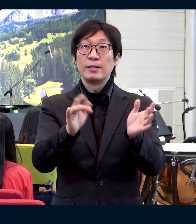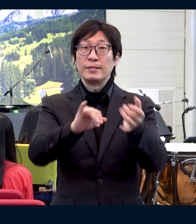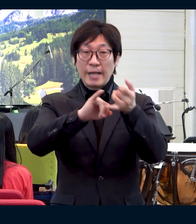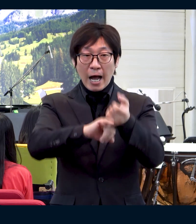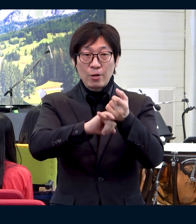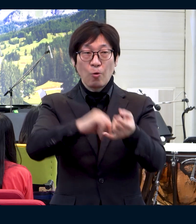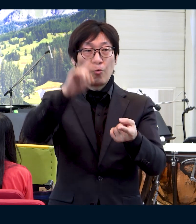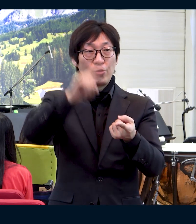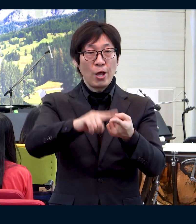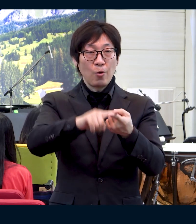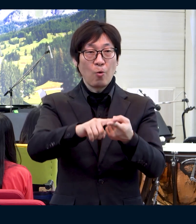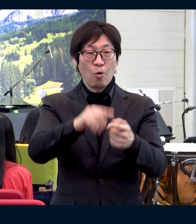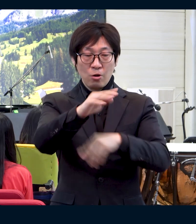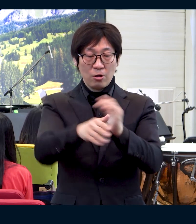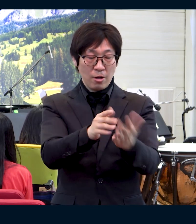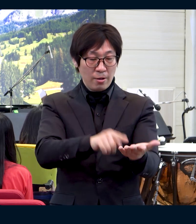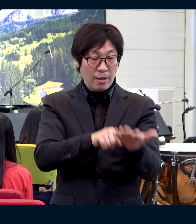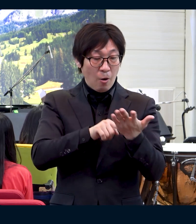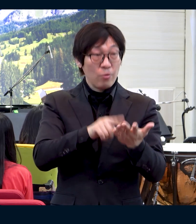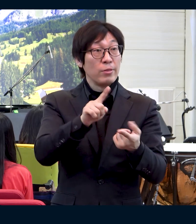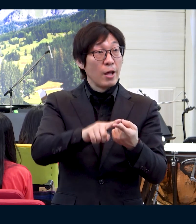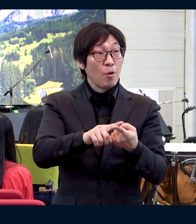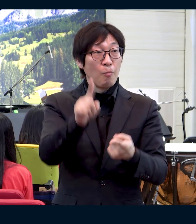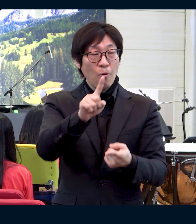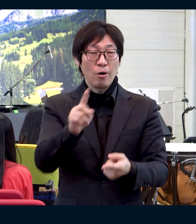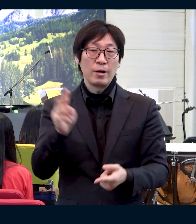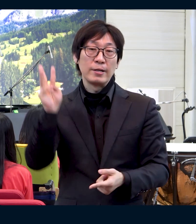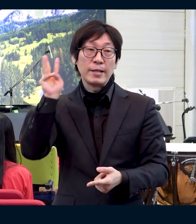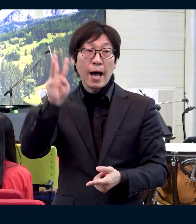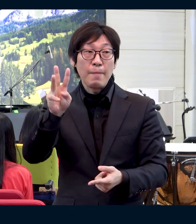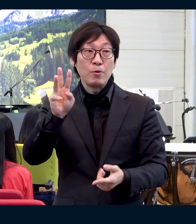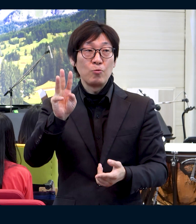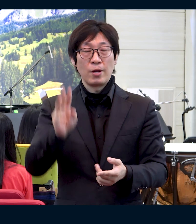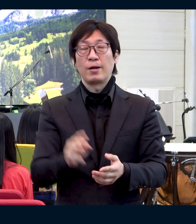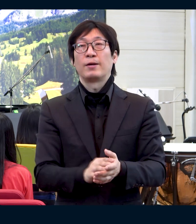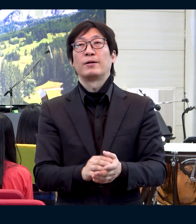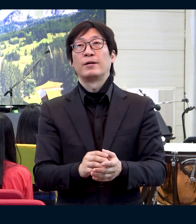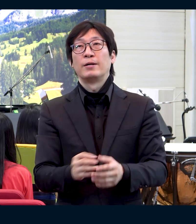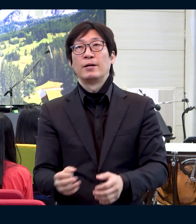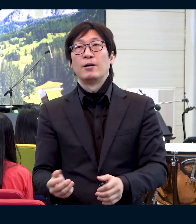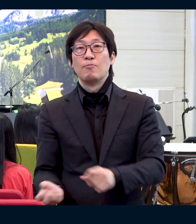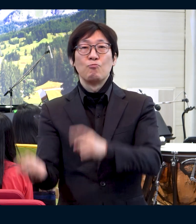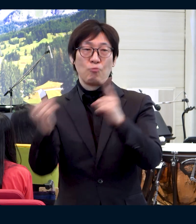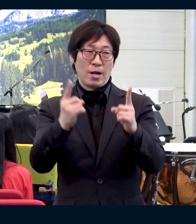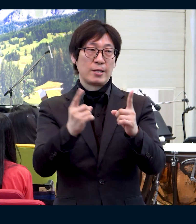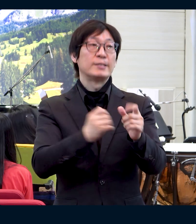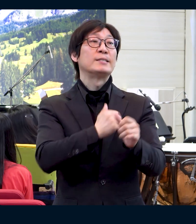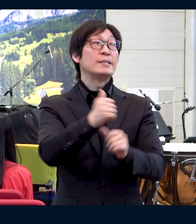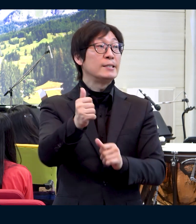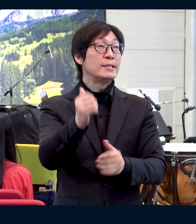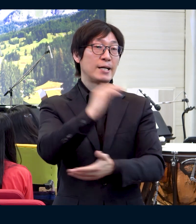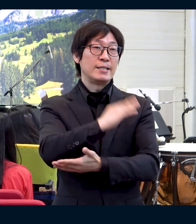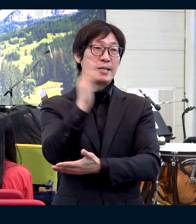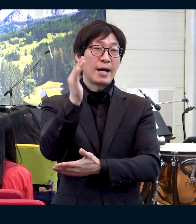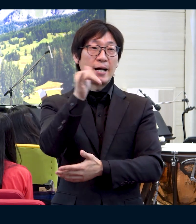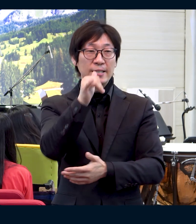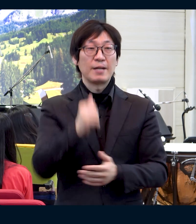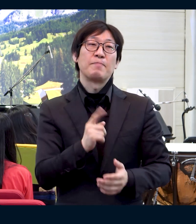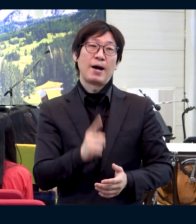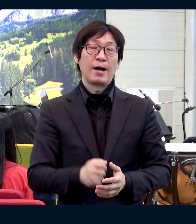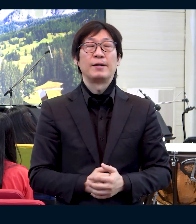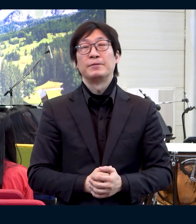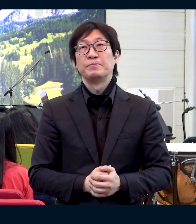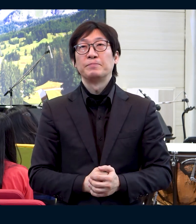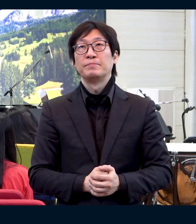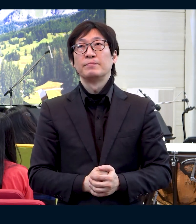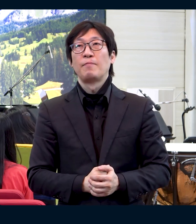그대로 3일 만에, 사흘 만에 부활하신 바로 그 승리의 이야기가 우리 예수님의 이야기입니다.